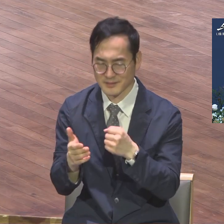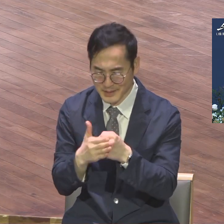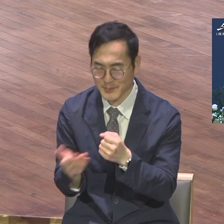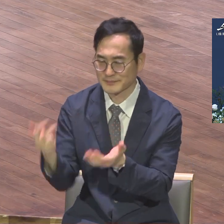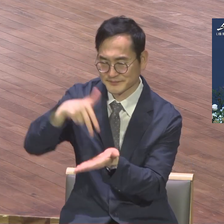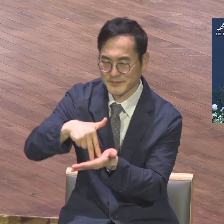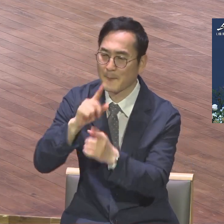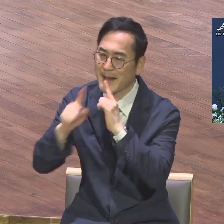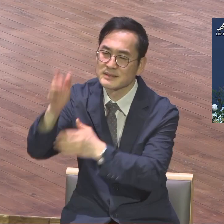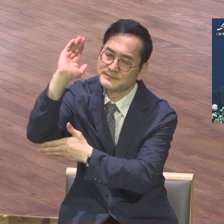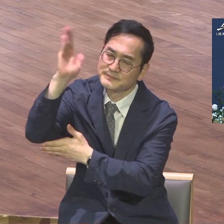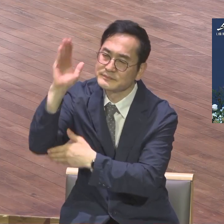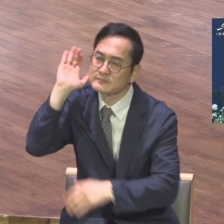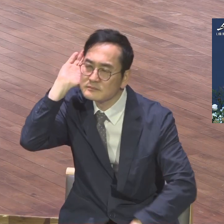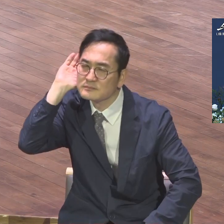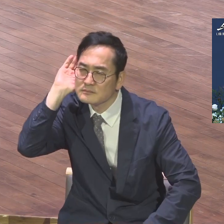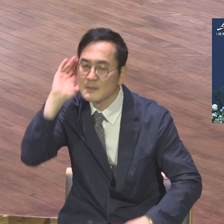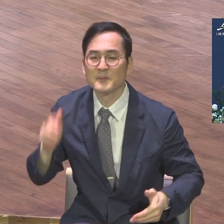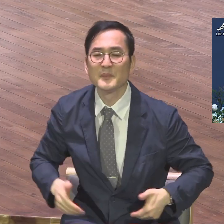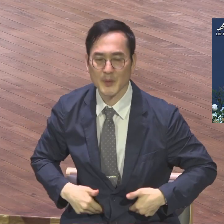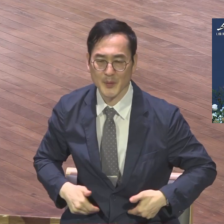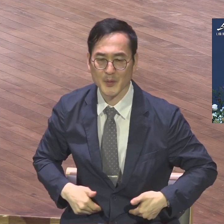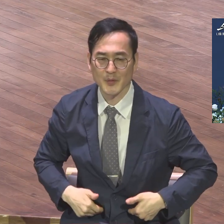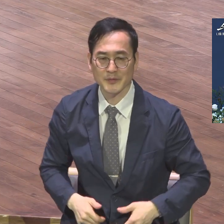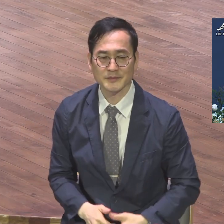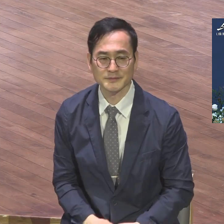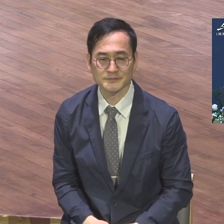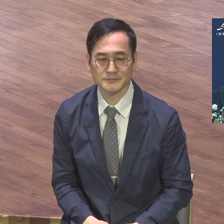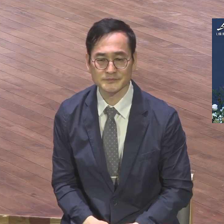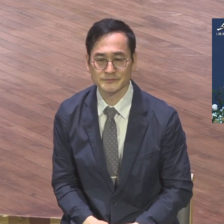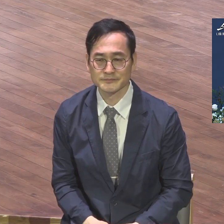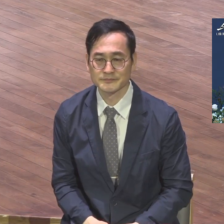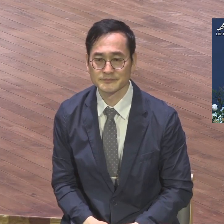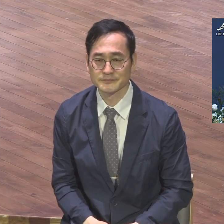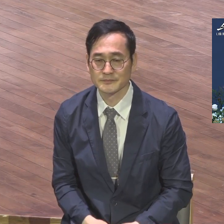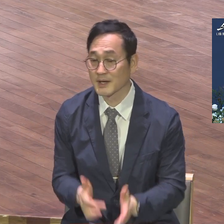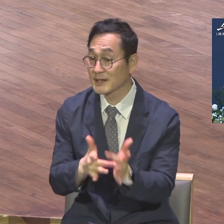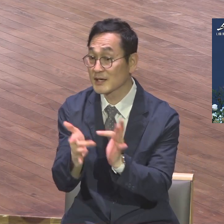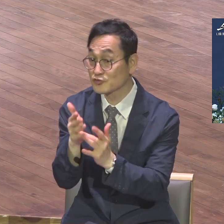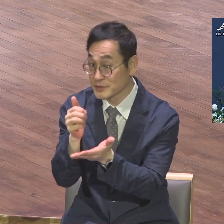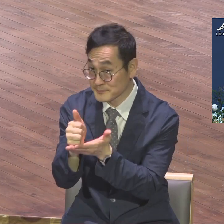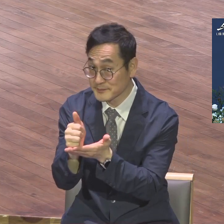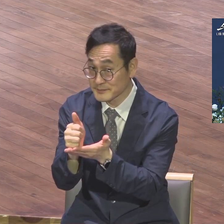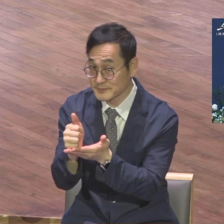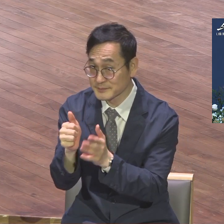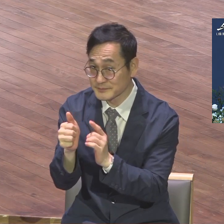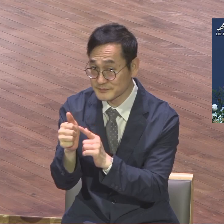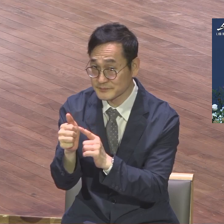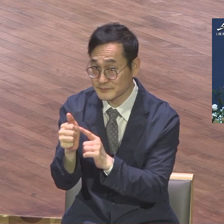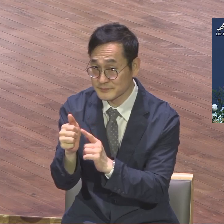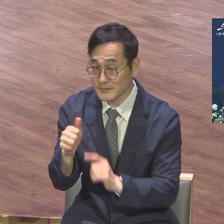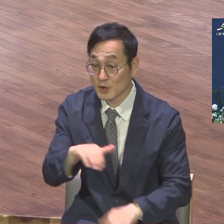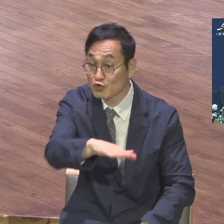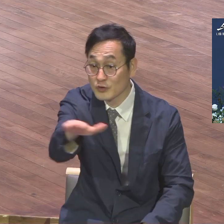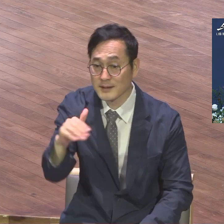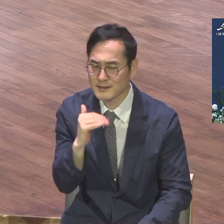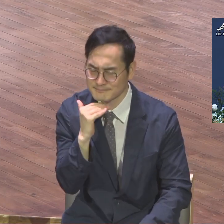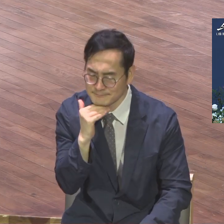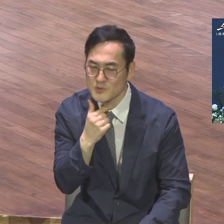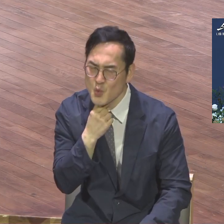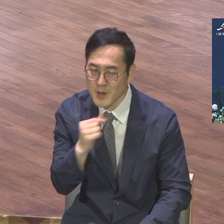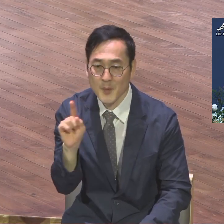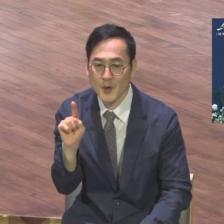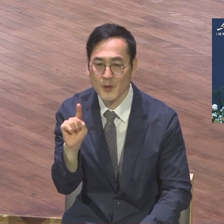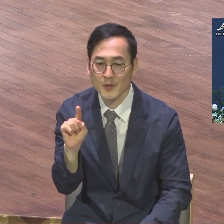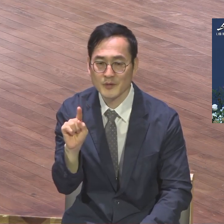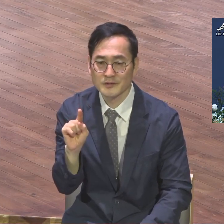통해서 알려드리는 거예요. 특별히 강단 통해 예수님이 우리에게 기대하시는 것이 뭐냐,